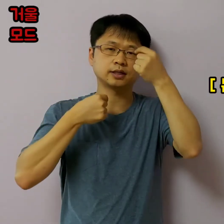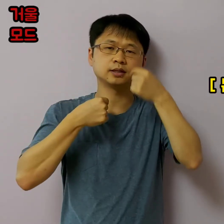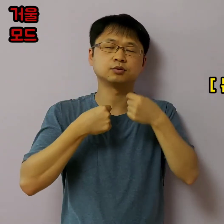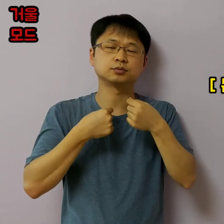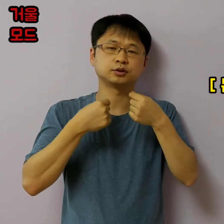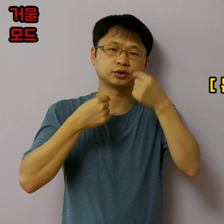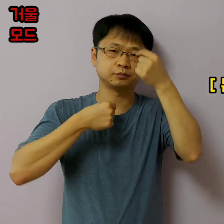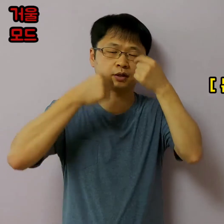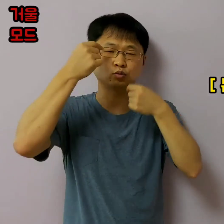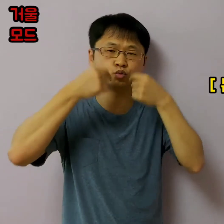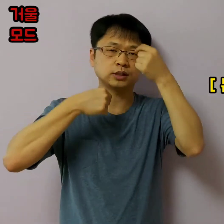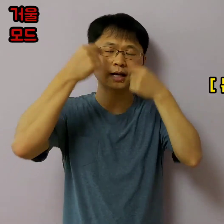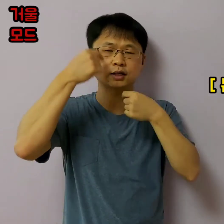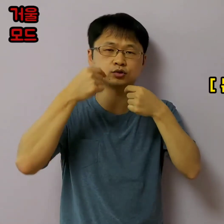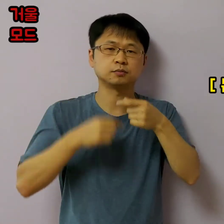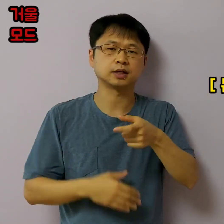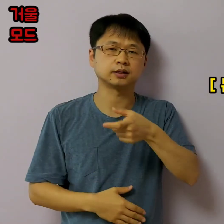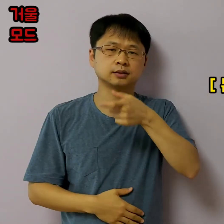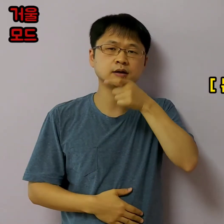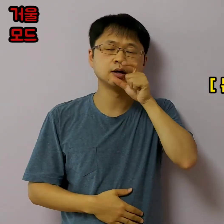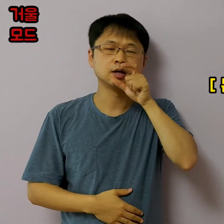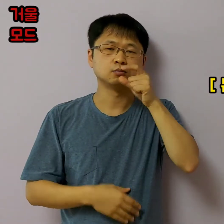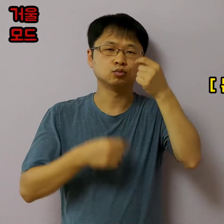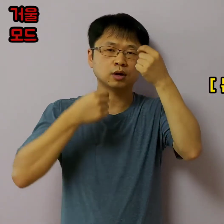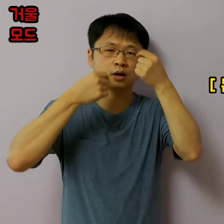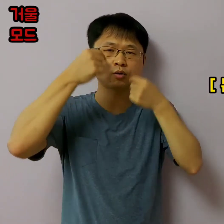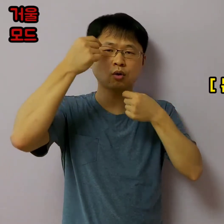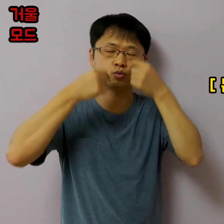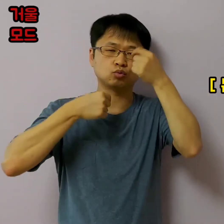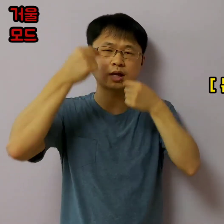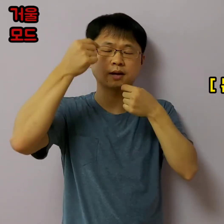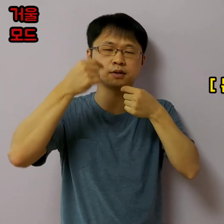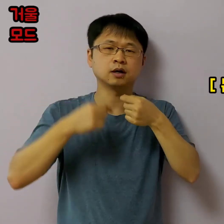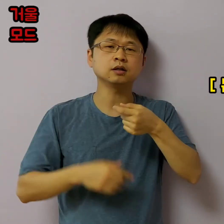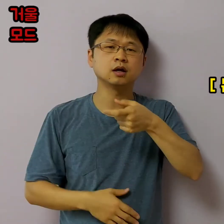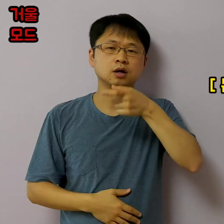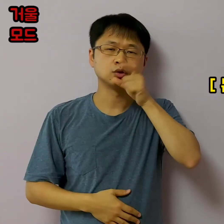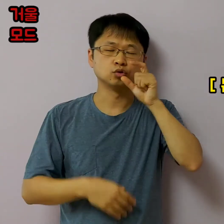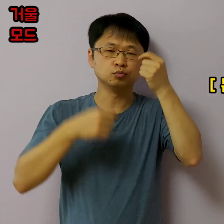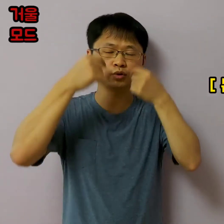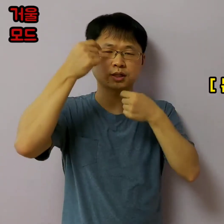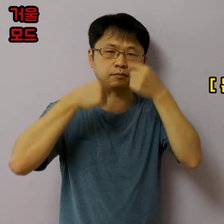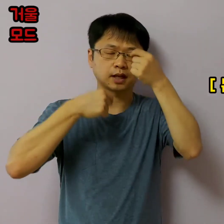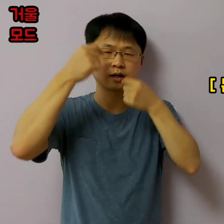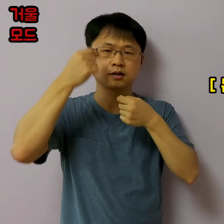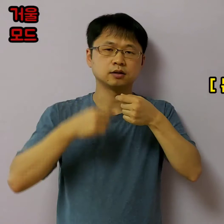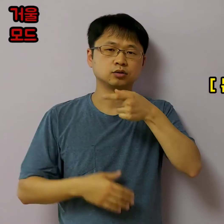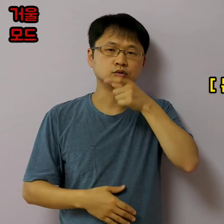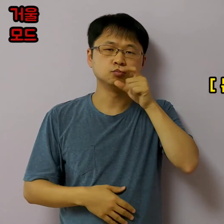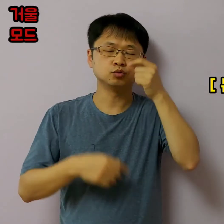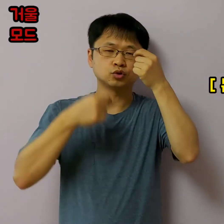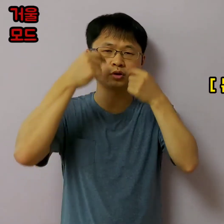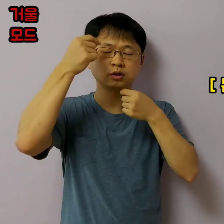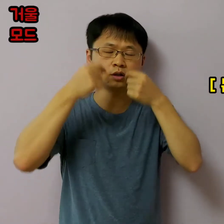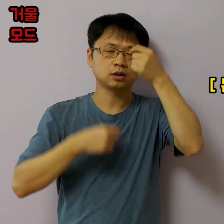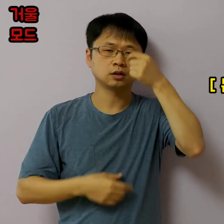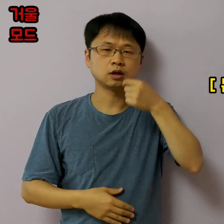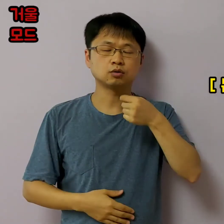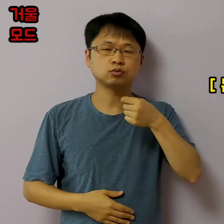흘러내리는 모습 해주시면 울다라는 수어입니다. 그래서 물하고 울다 하면 눈물이 됩니다. 눈물을 떨굴